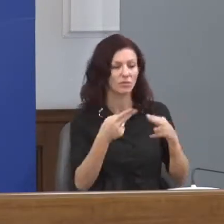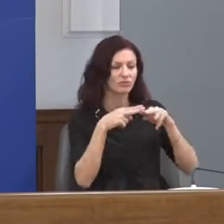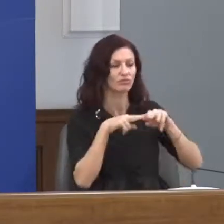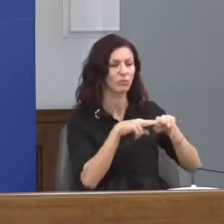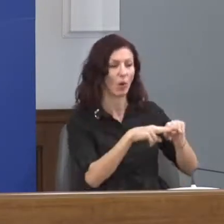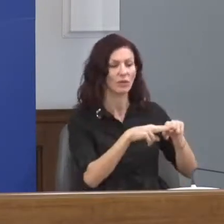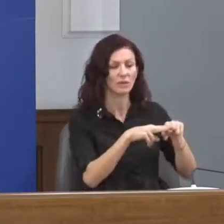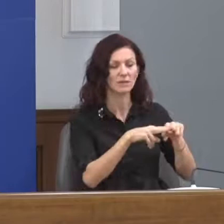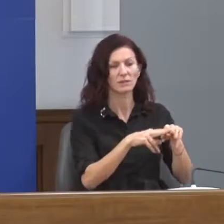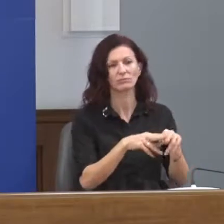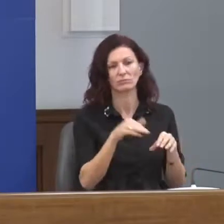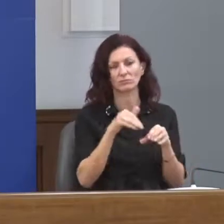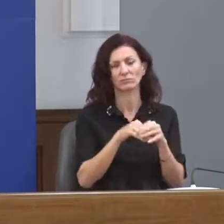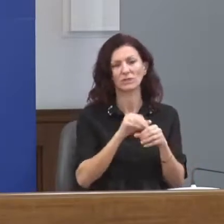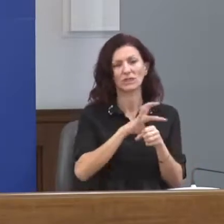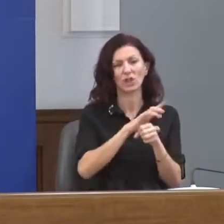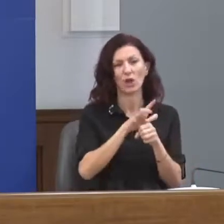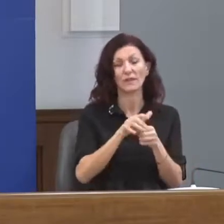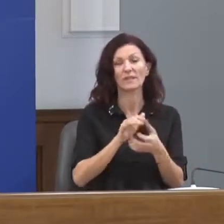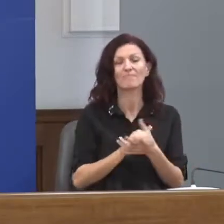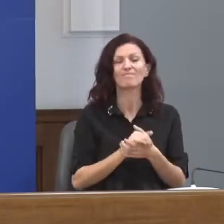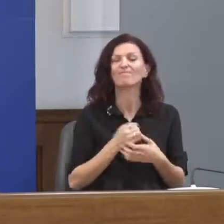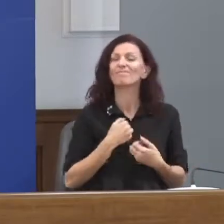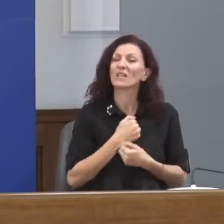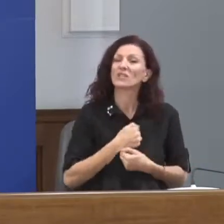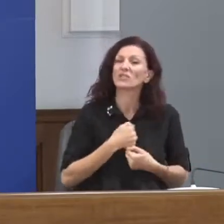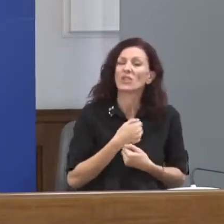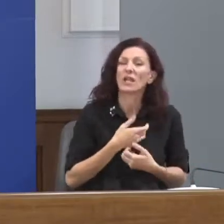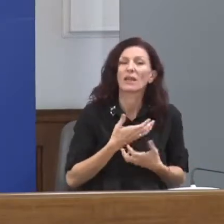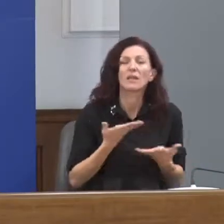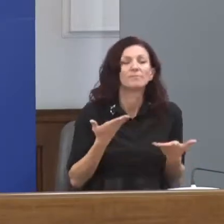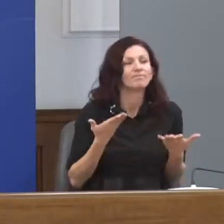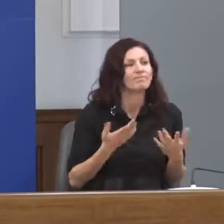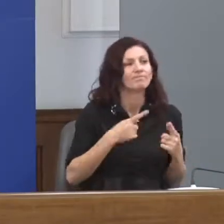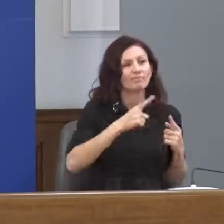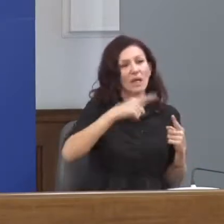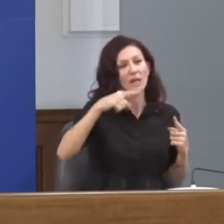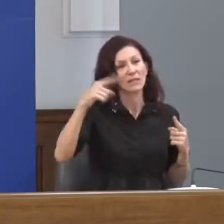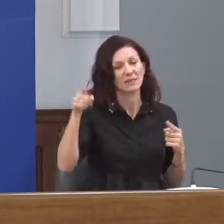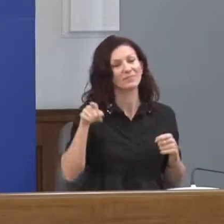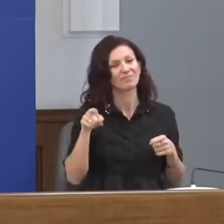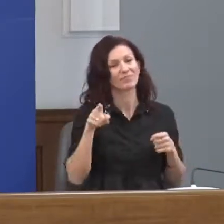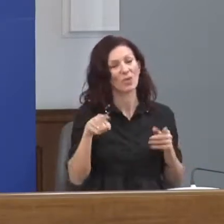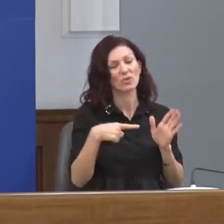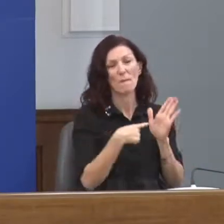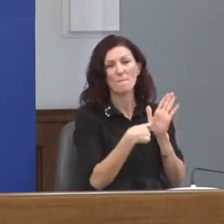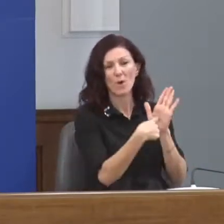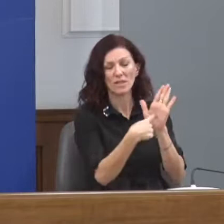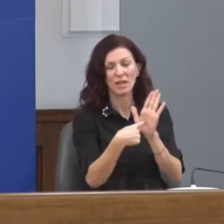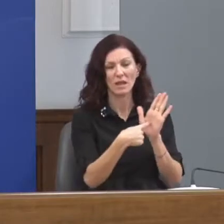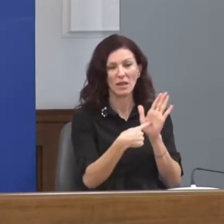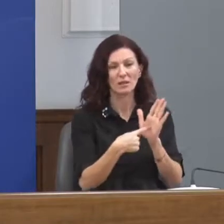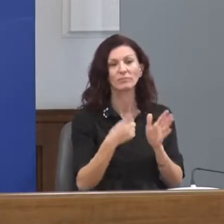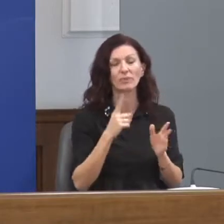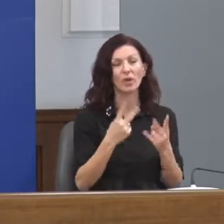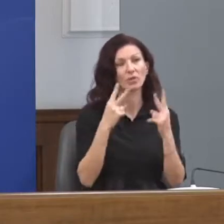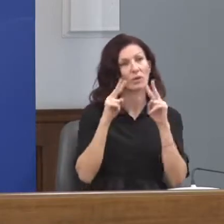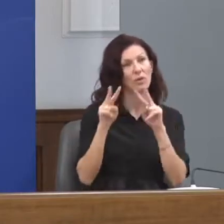болни с COVID. За съжаление, непрекъснато расте и този показател, който